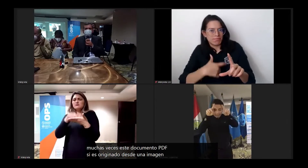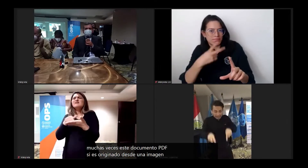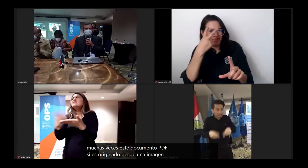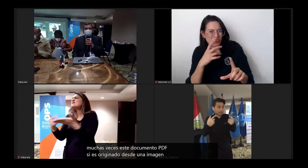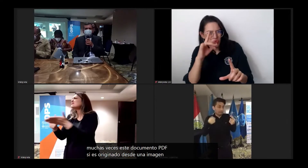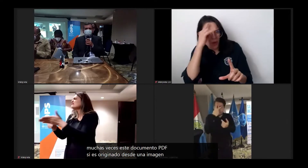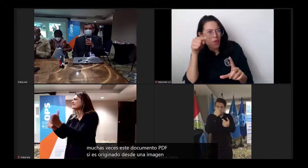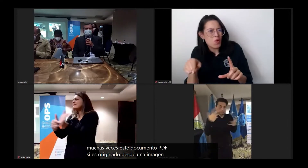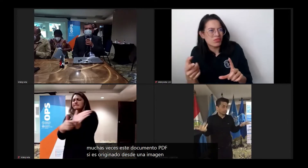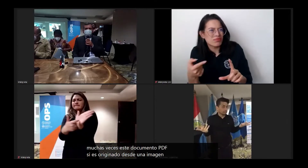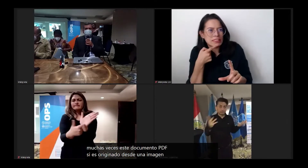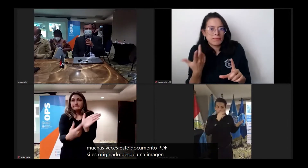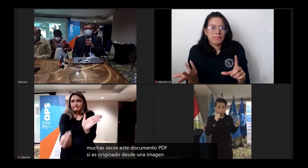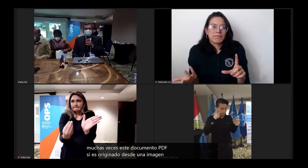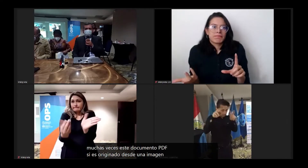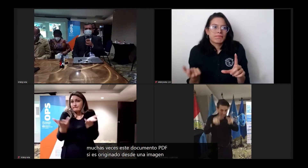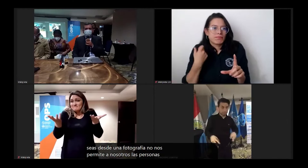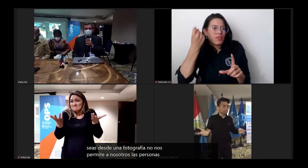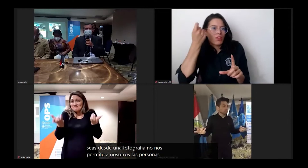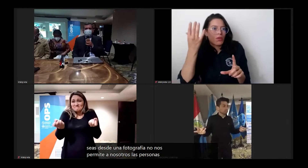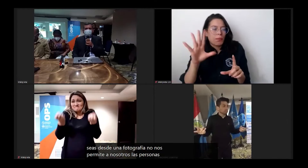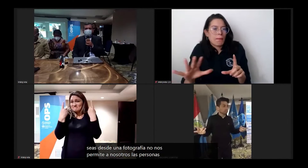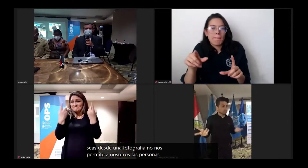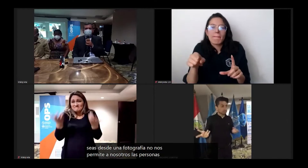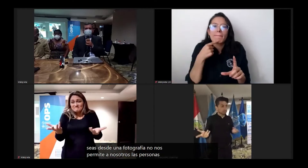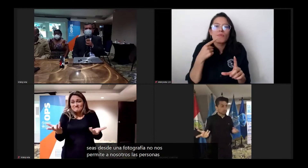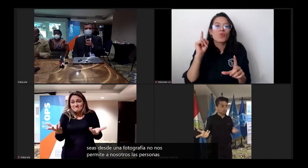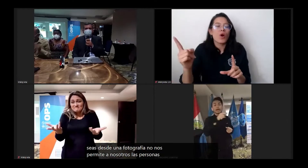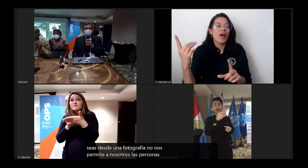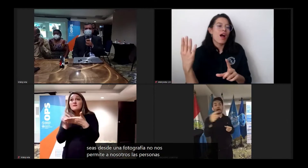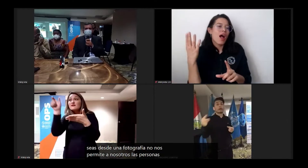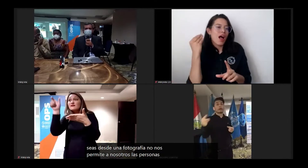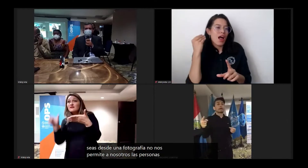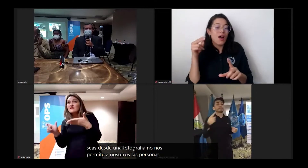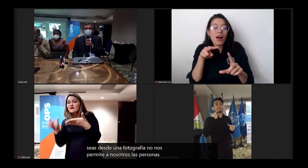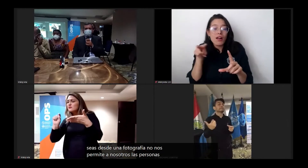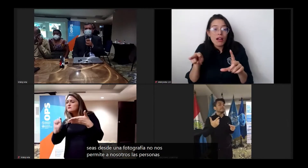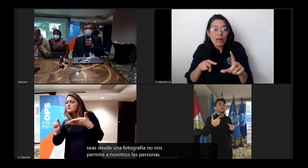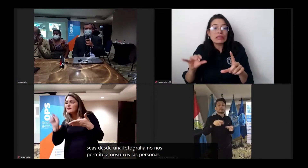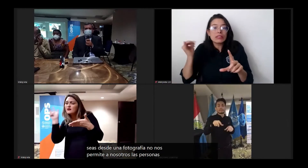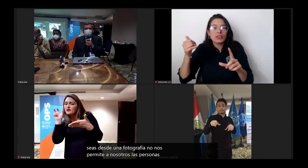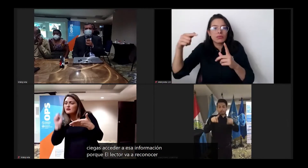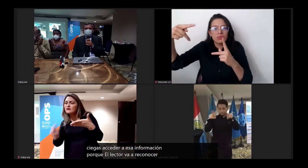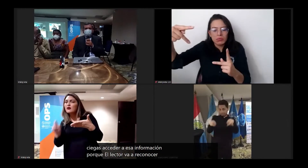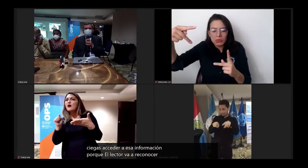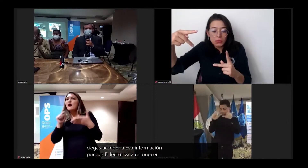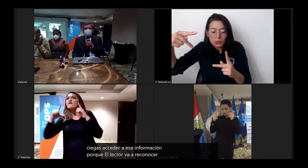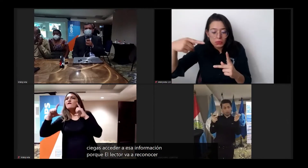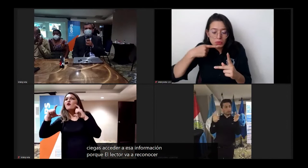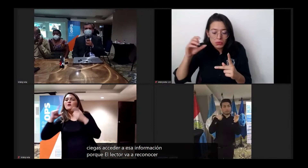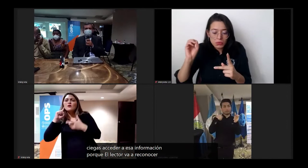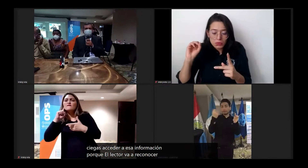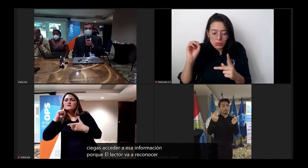ciegas, acceder a esa información. Porque el lector va a reconocer es que es una foto o una imagen. Y no nos va a